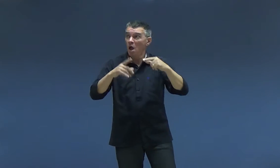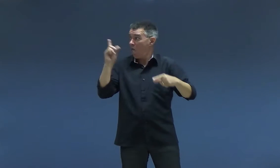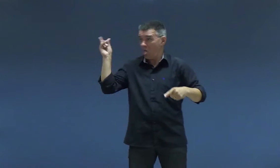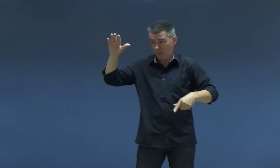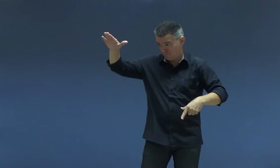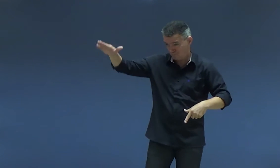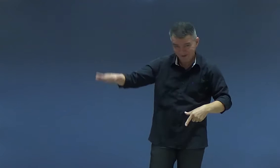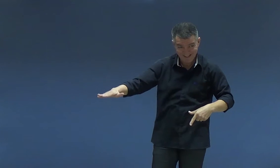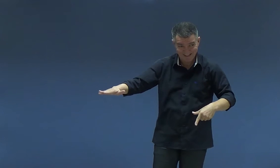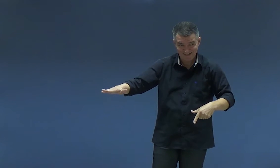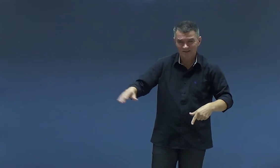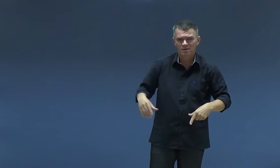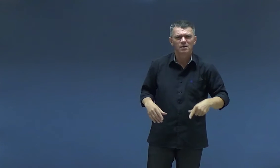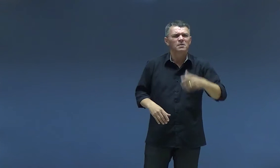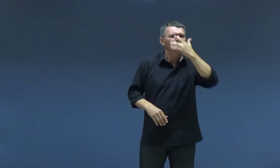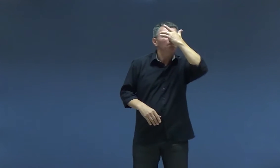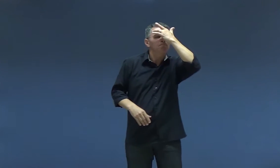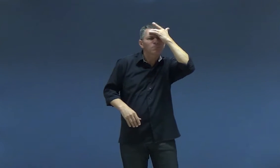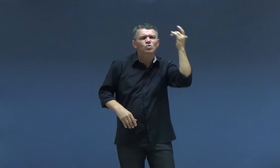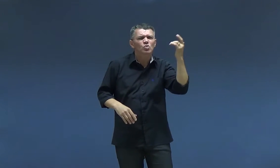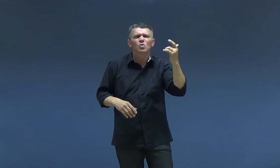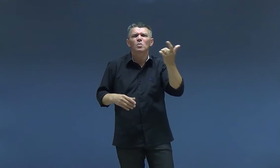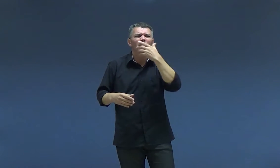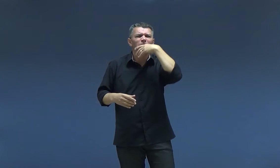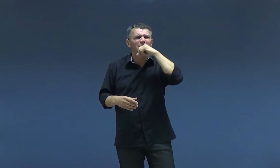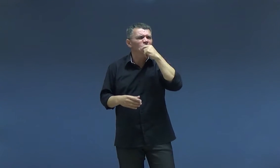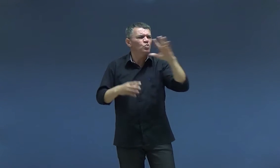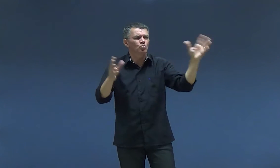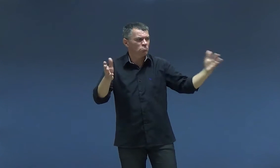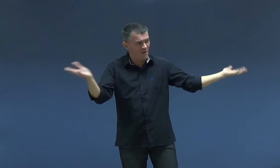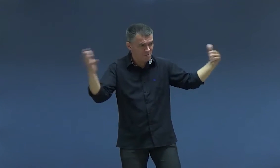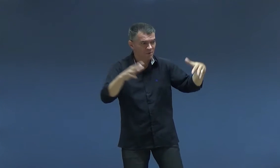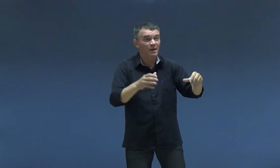achei bonita a história dele. Quando ele era criança,